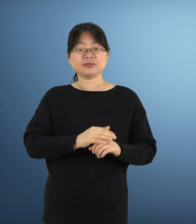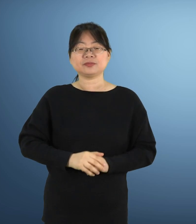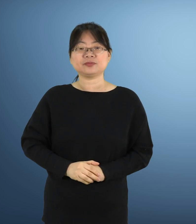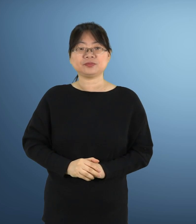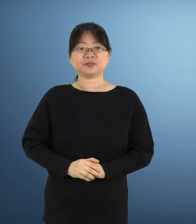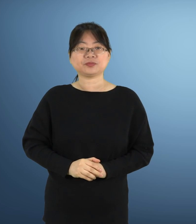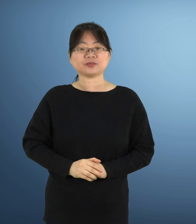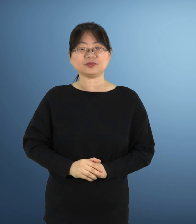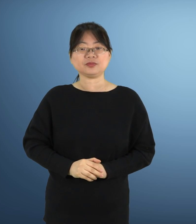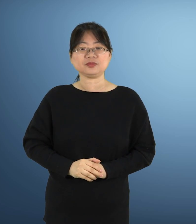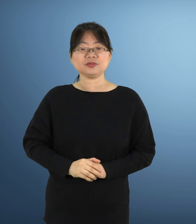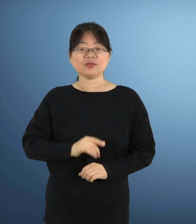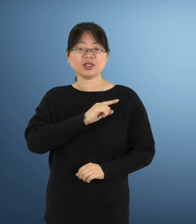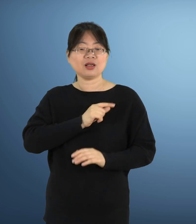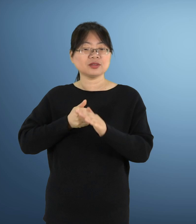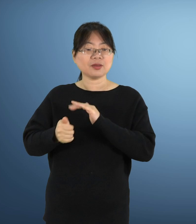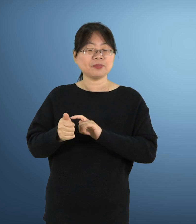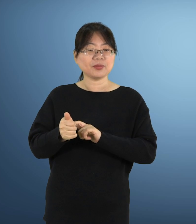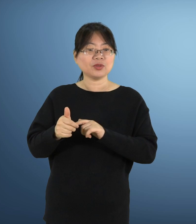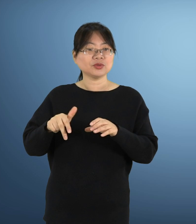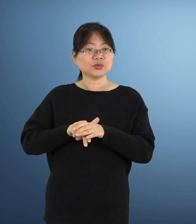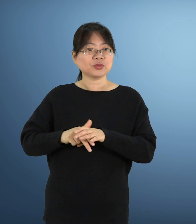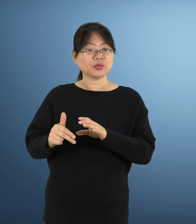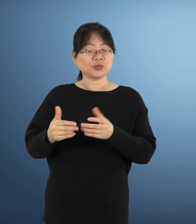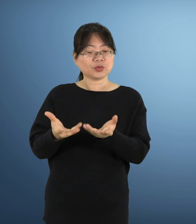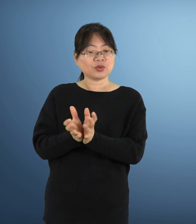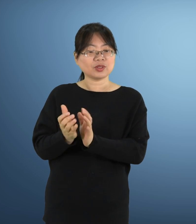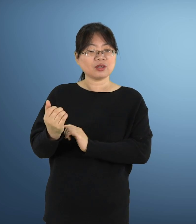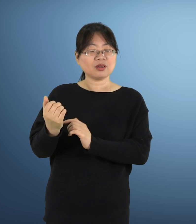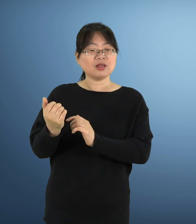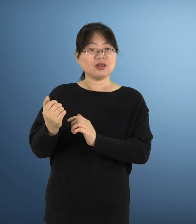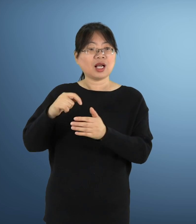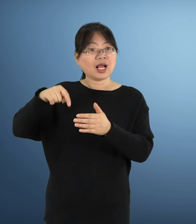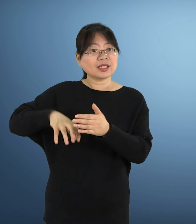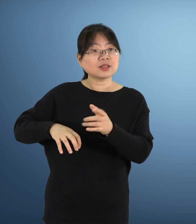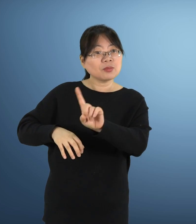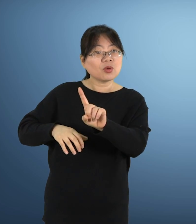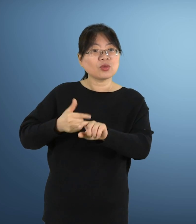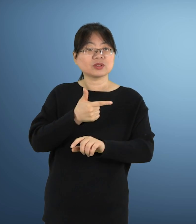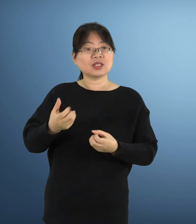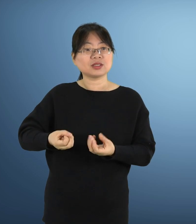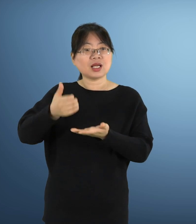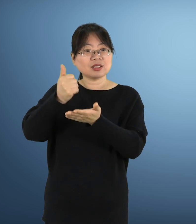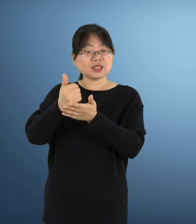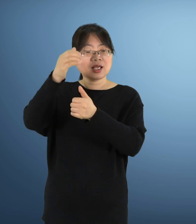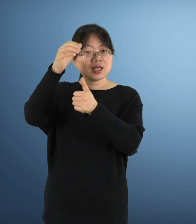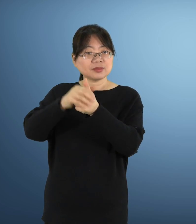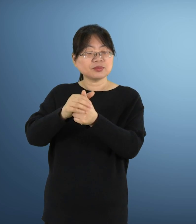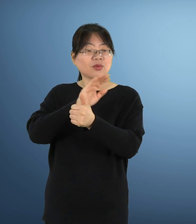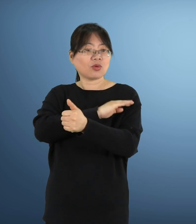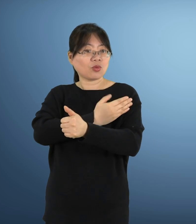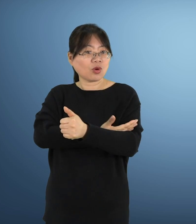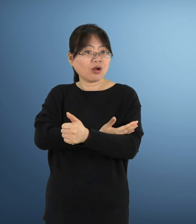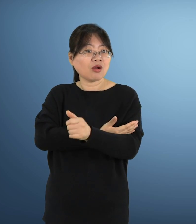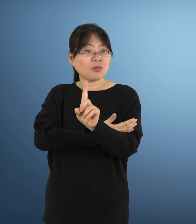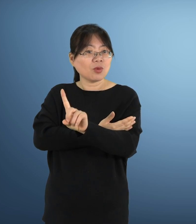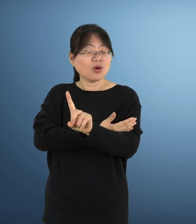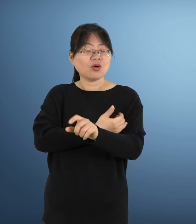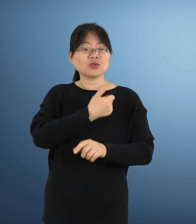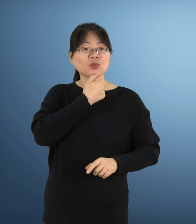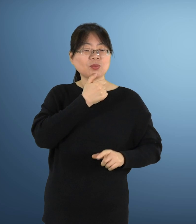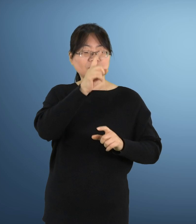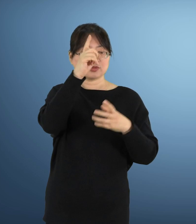가장 대표적인 종교 권력기관 중에 하나인 대제사장 임면권이 로마